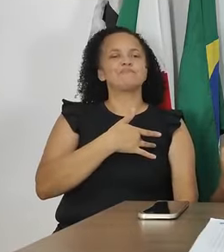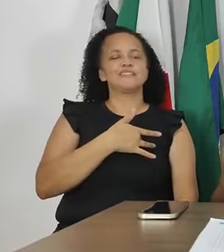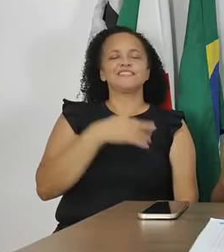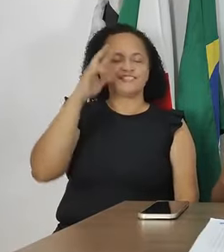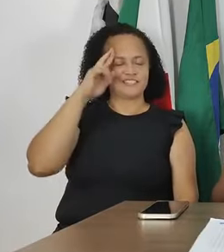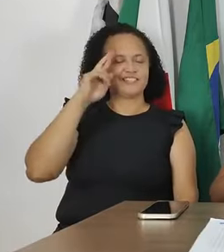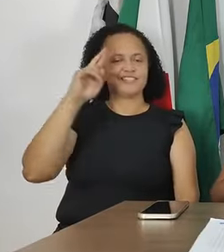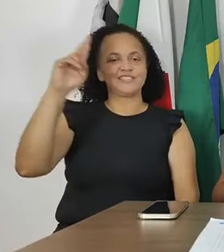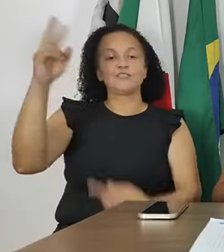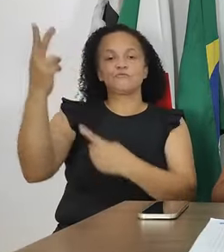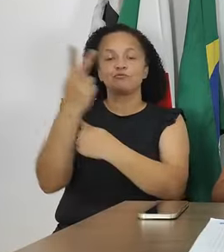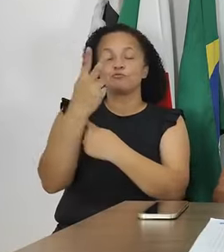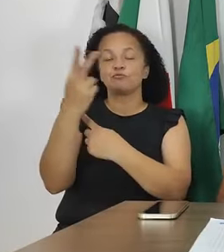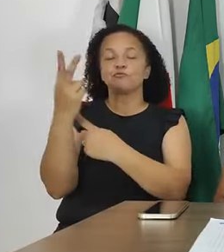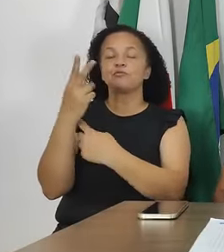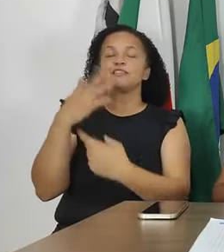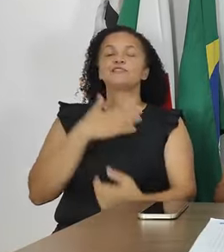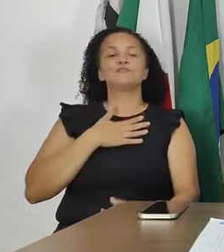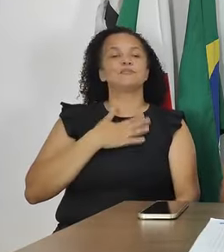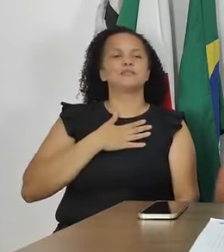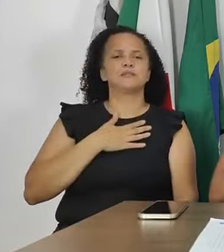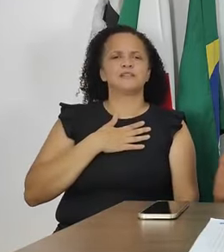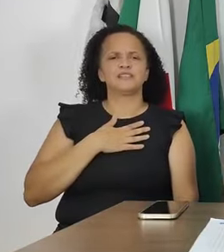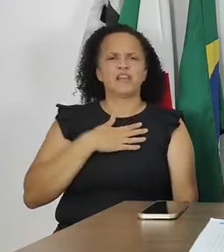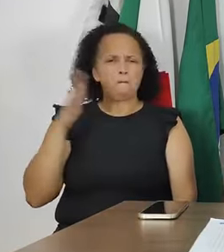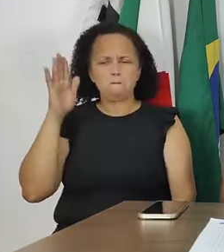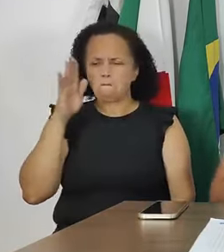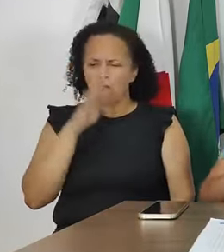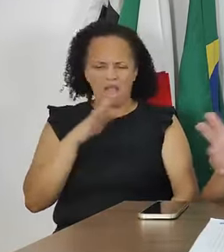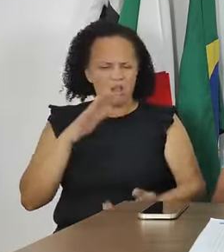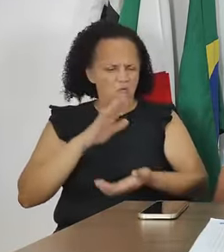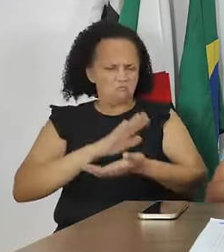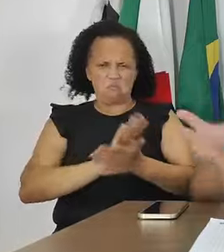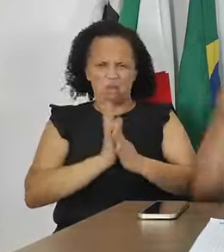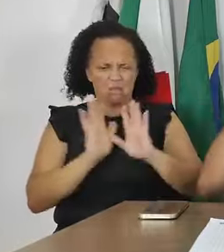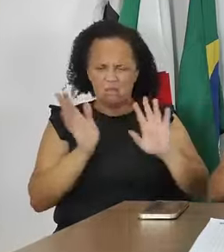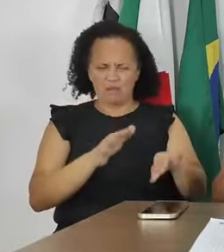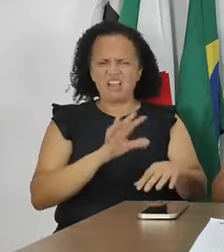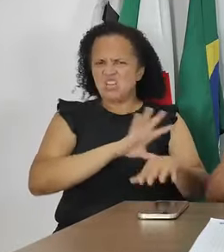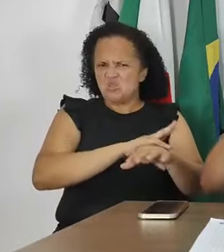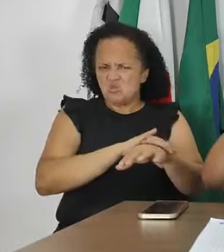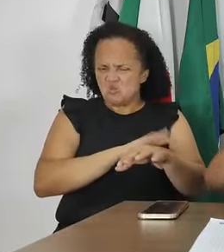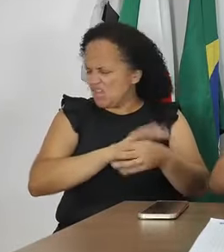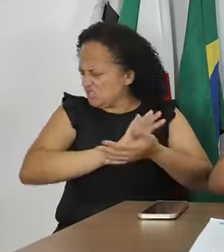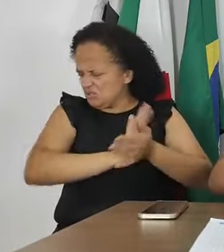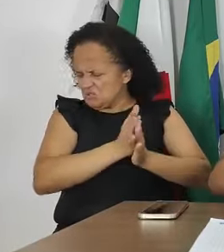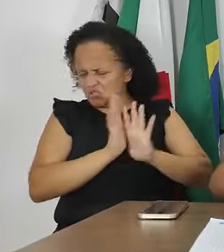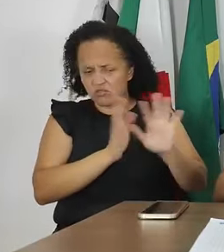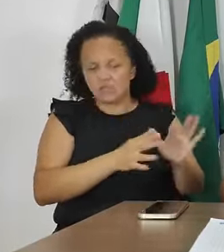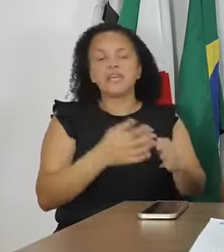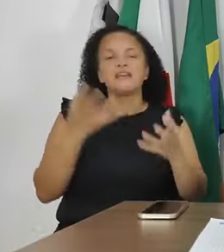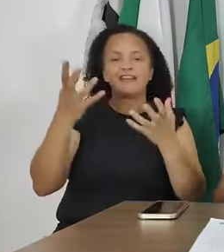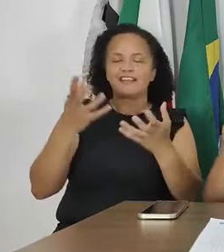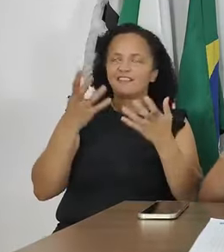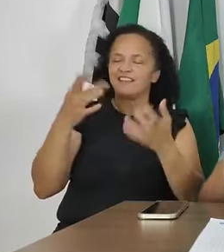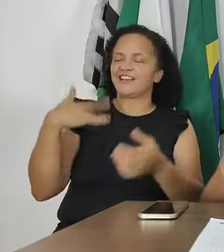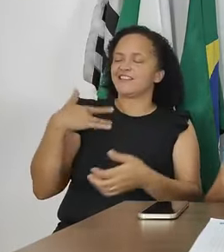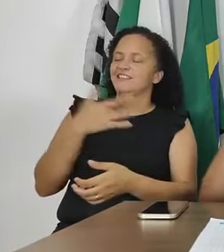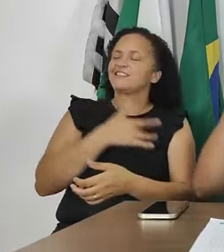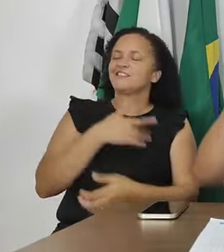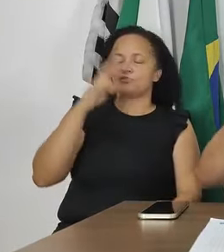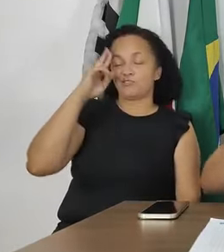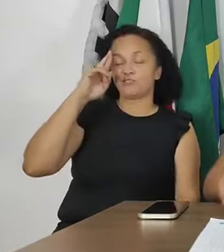curou. Então, sintoma, saia, bata em retirada da minha vida. Eu quero desfrutar desta saúde, desse